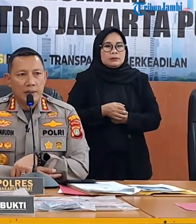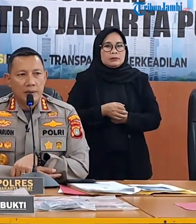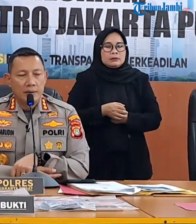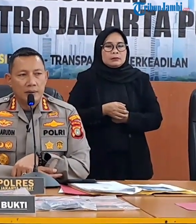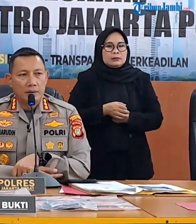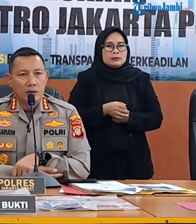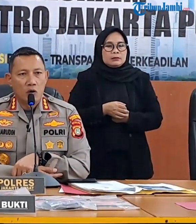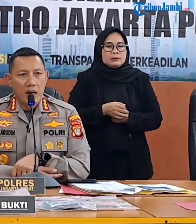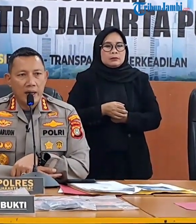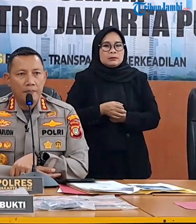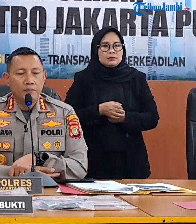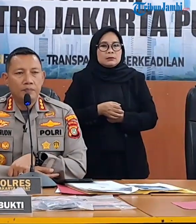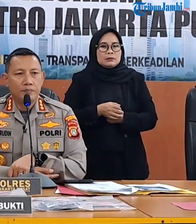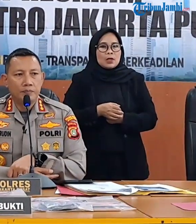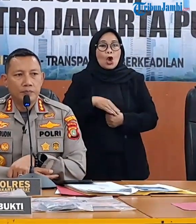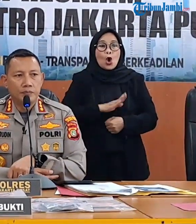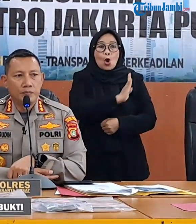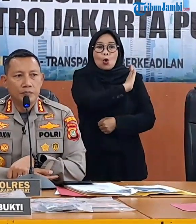dan korban M